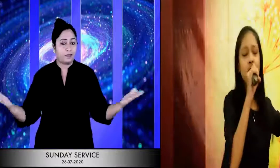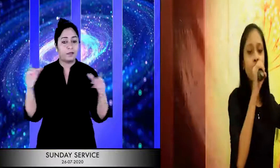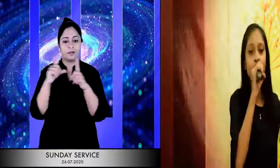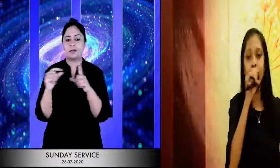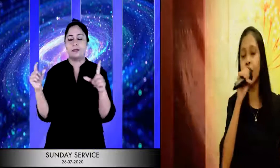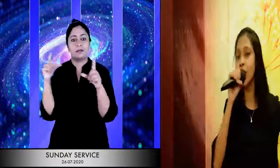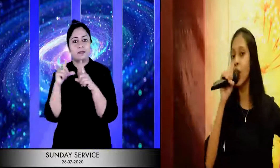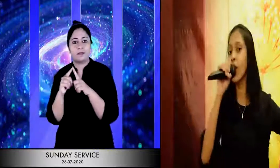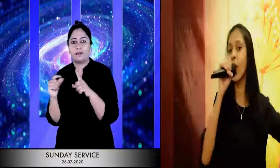যিশুর জন্য,